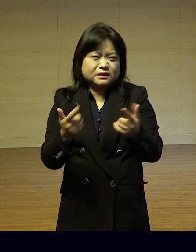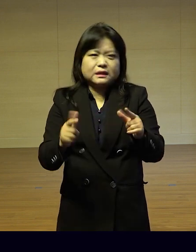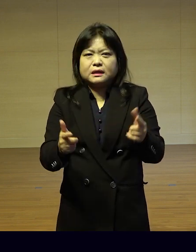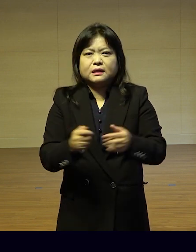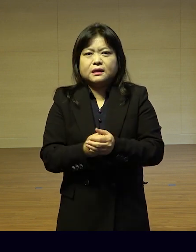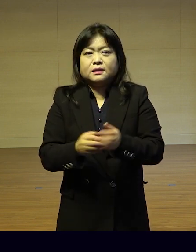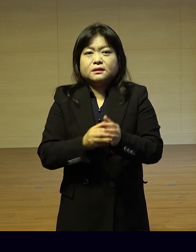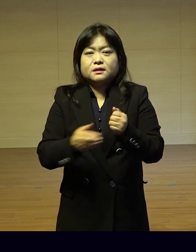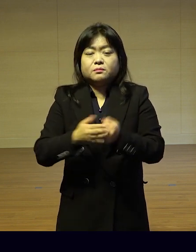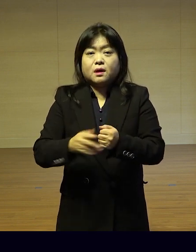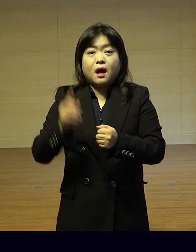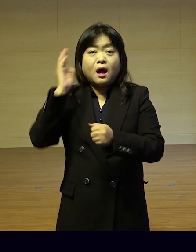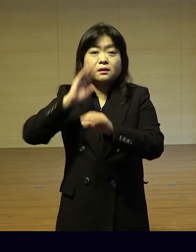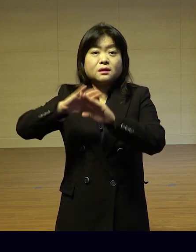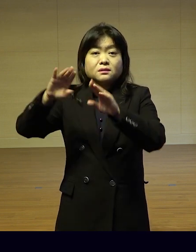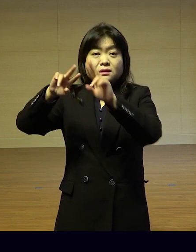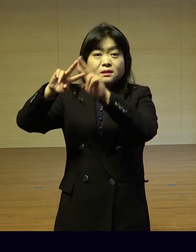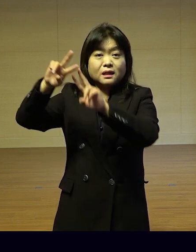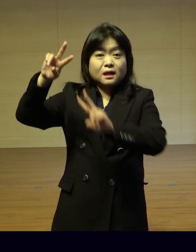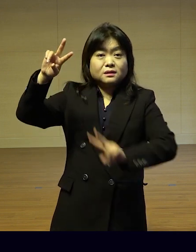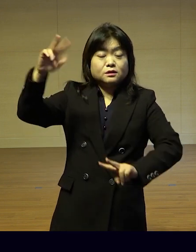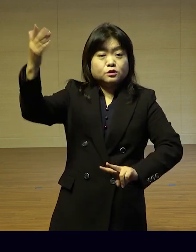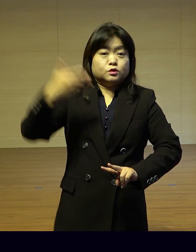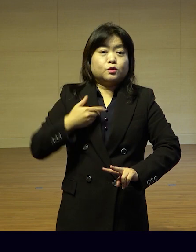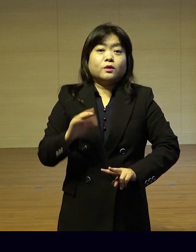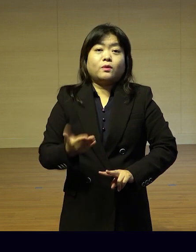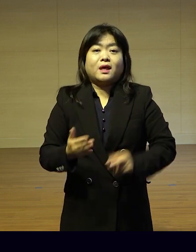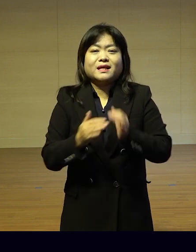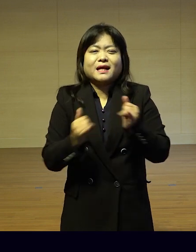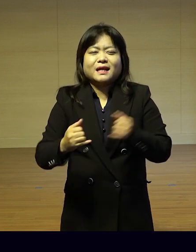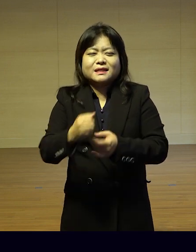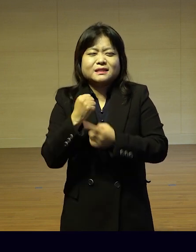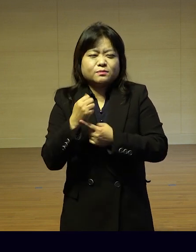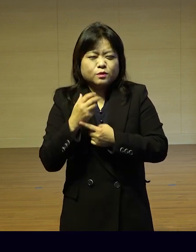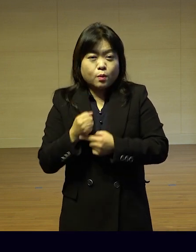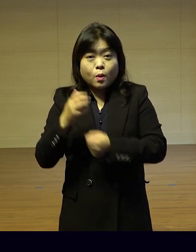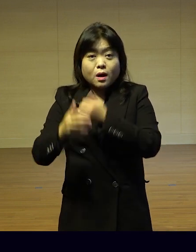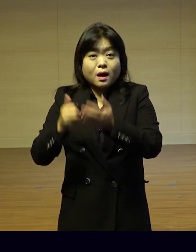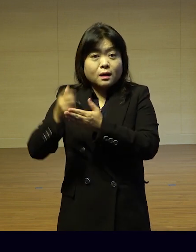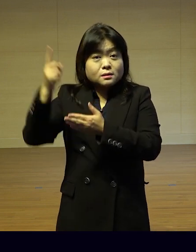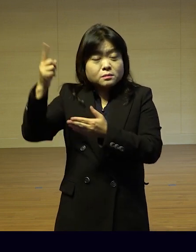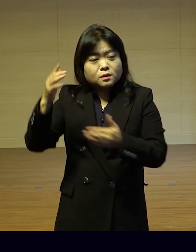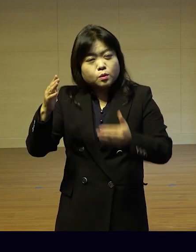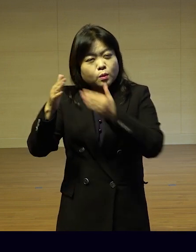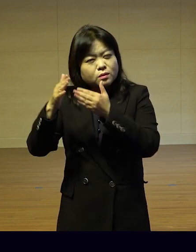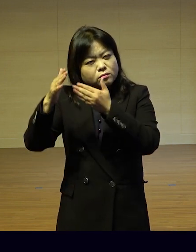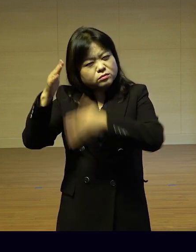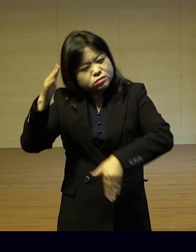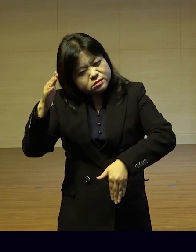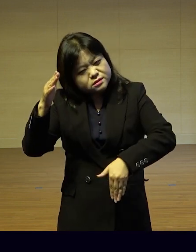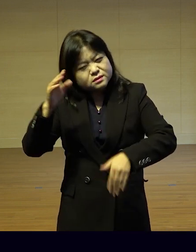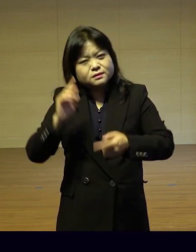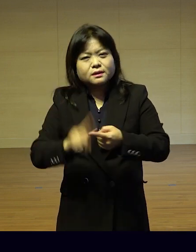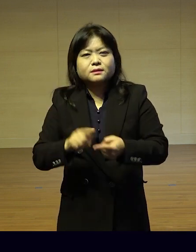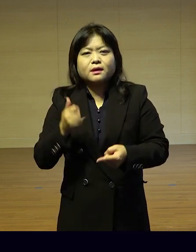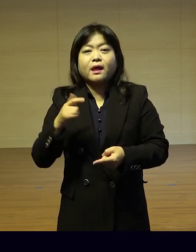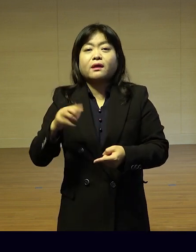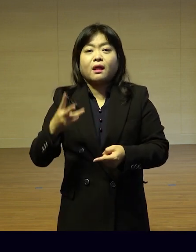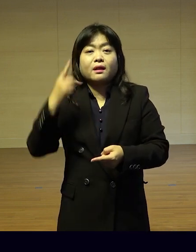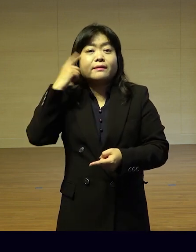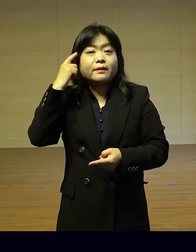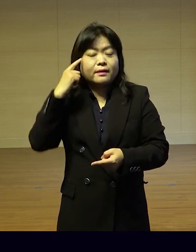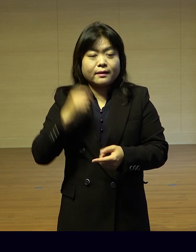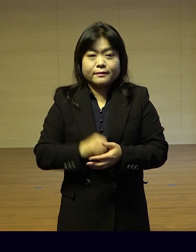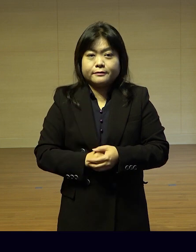위에서 사다리를 내려줘야 된다. 결국은 인간의 힘만으로는 절제대에 도달할 수 없는 것으로 헤겔도 생각을